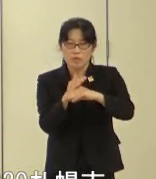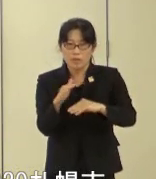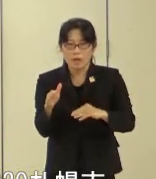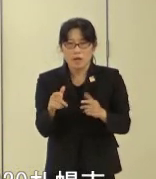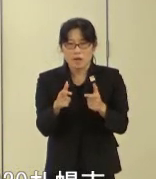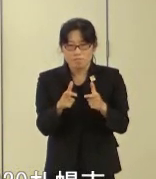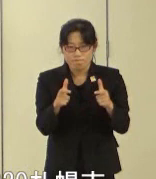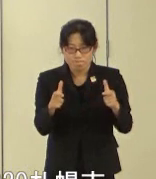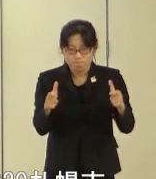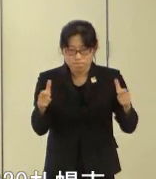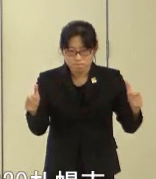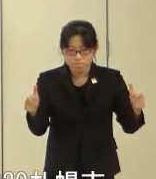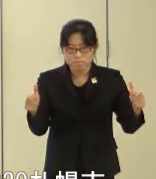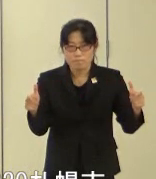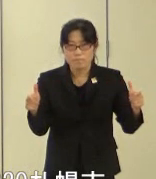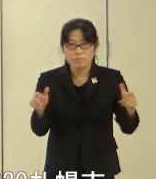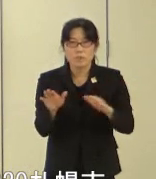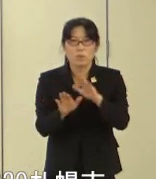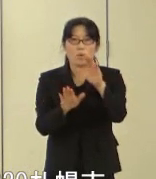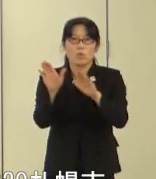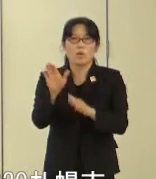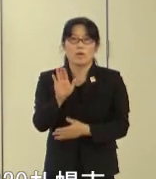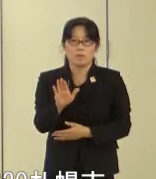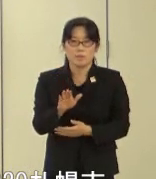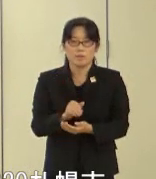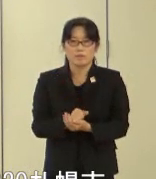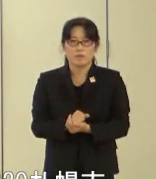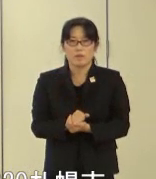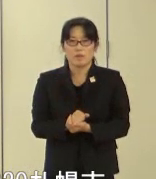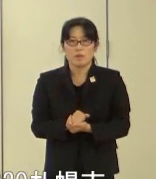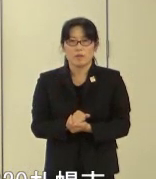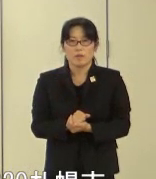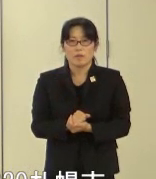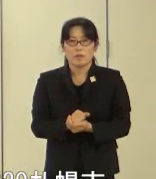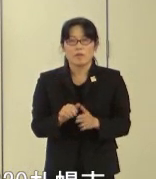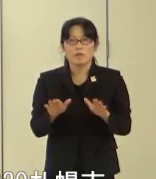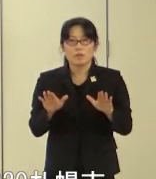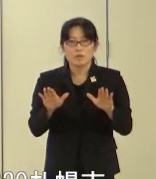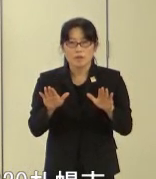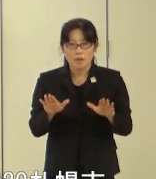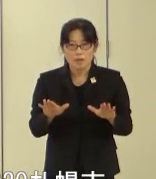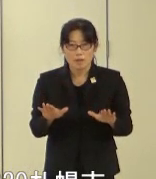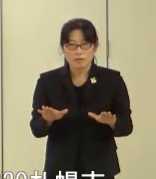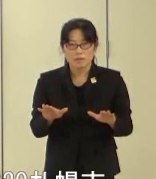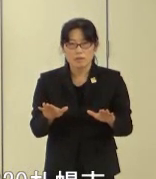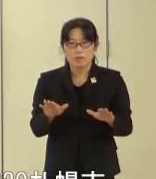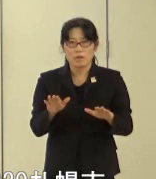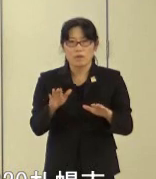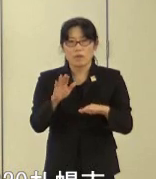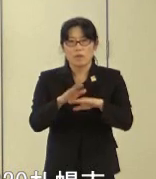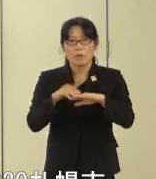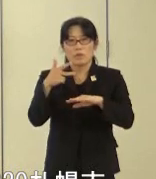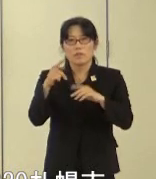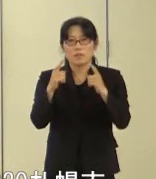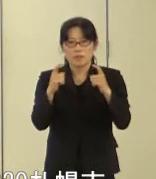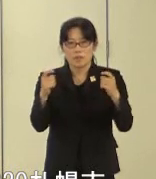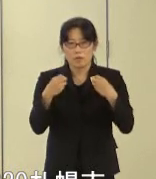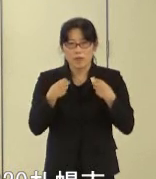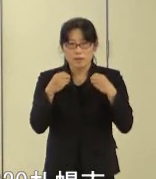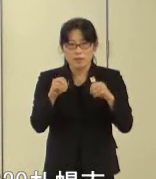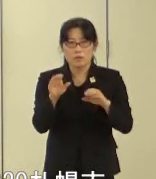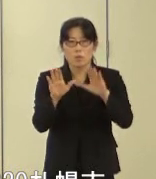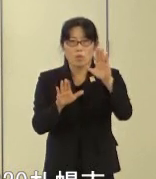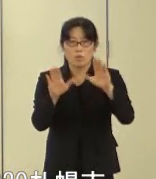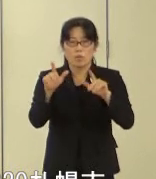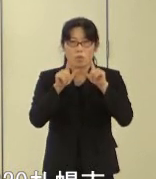ているという状況がございます。本日は現在の市内の感染状況についてご